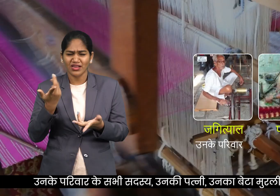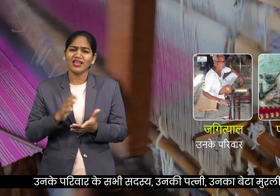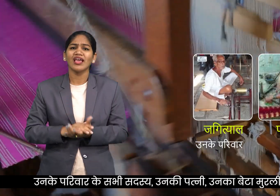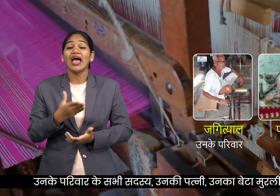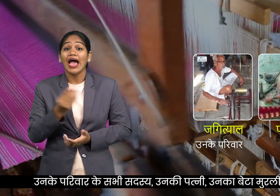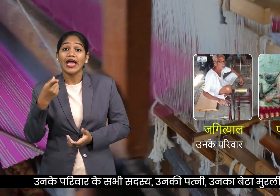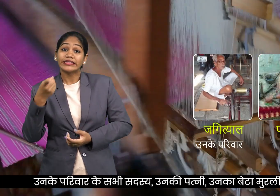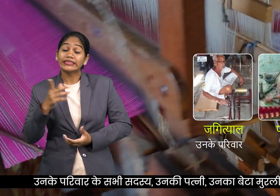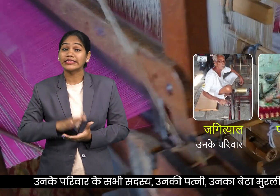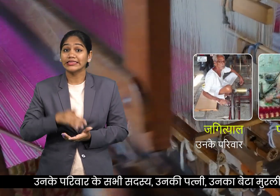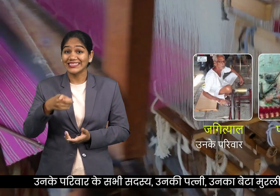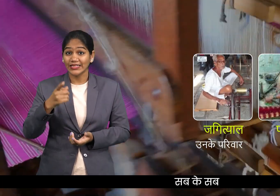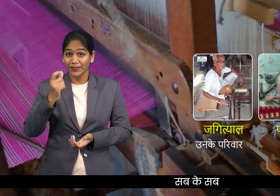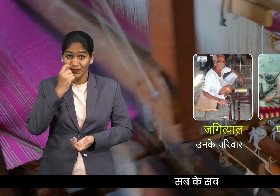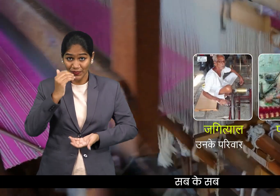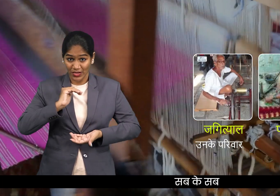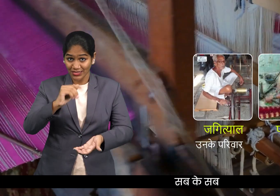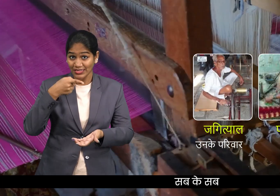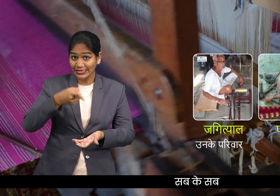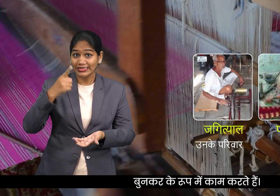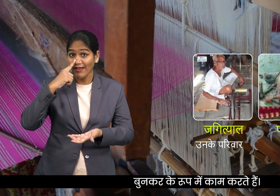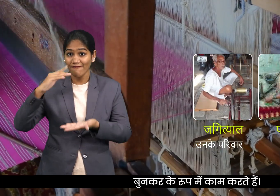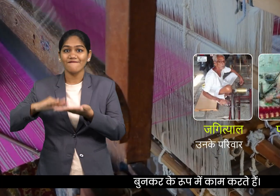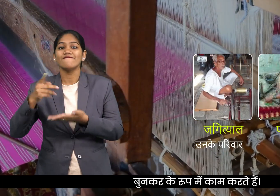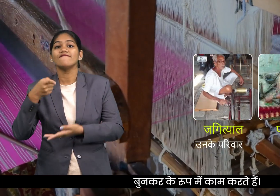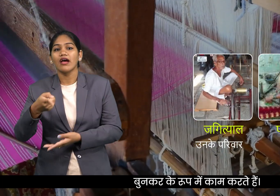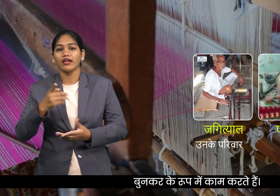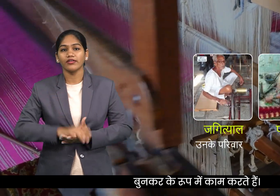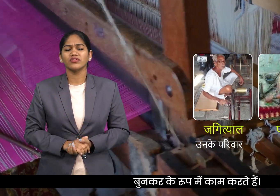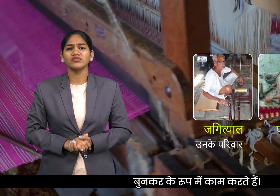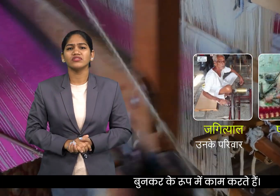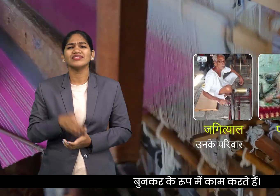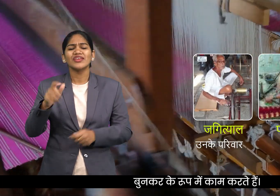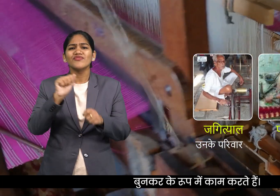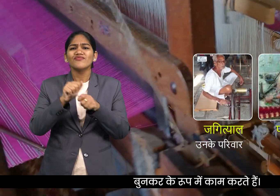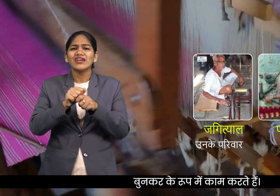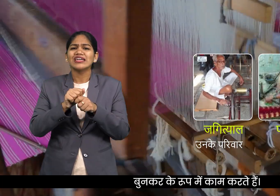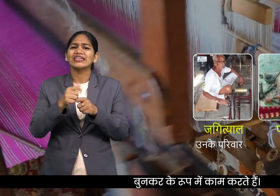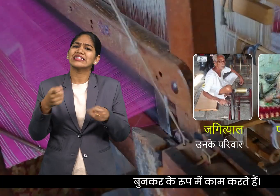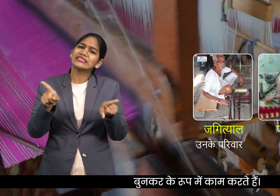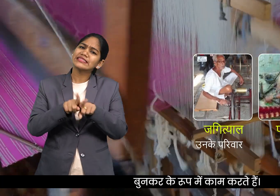मुरली, साथ ही उनकी बहू, सब के सब बुनकर के रूप में काम करते हैं।